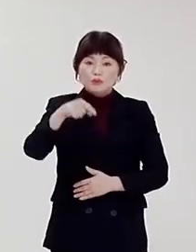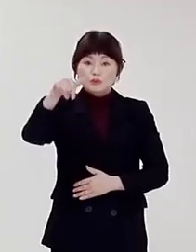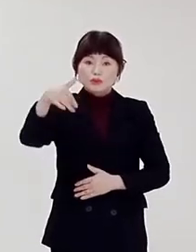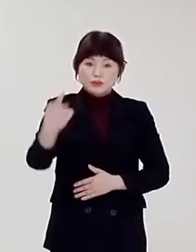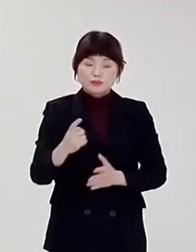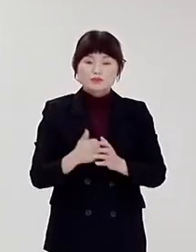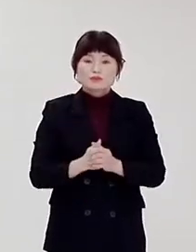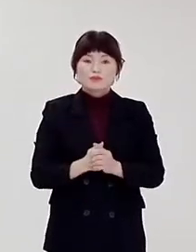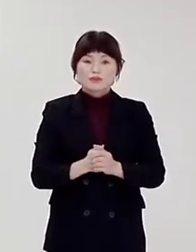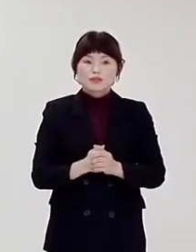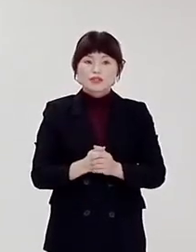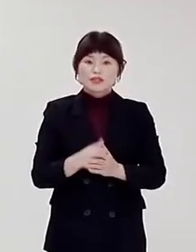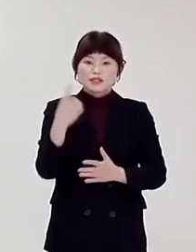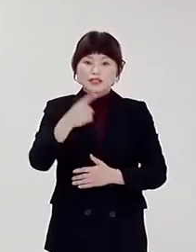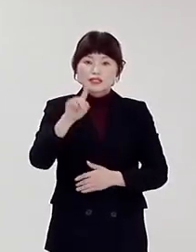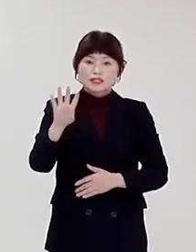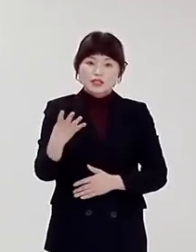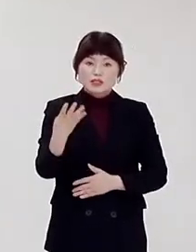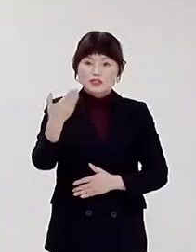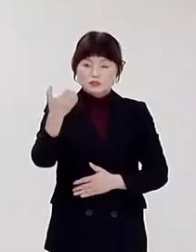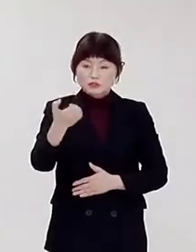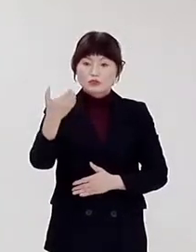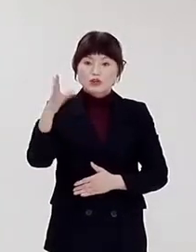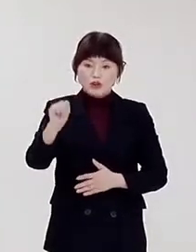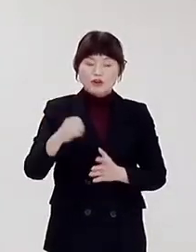1,249억 원, 국도비 보조금이